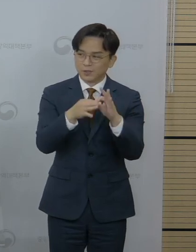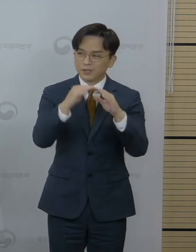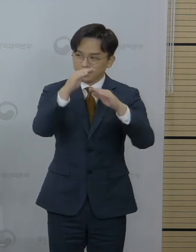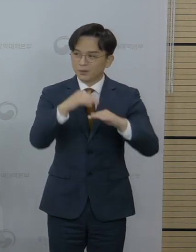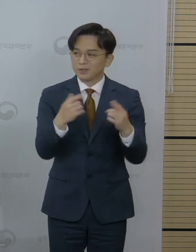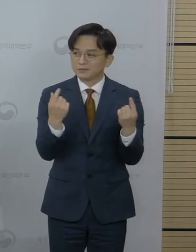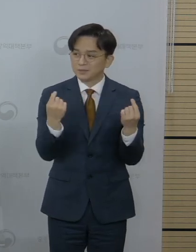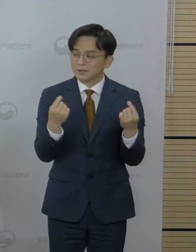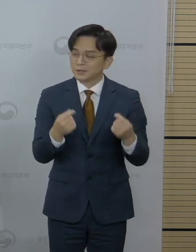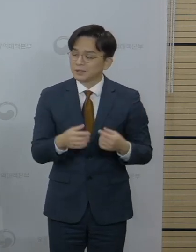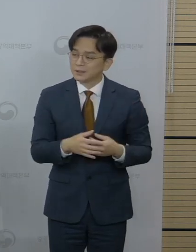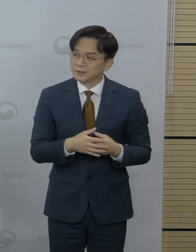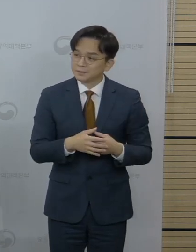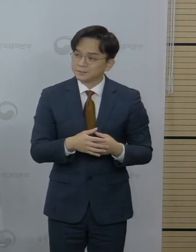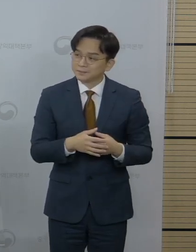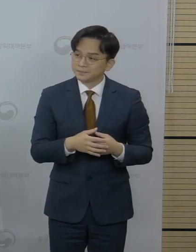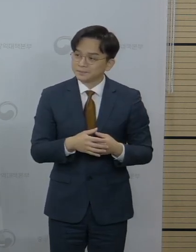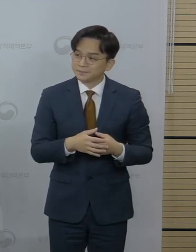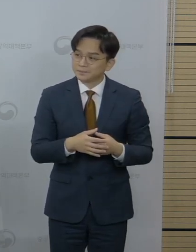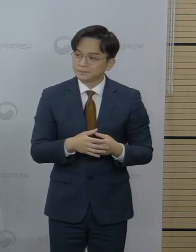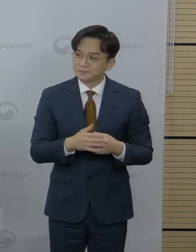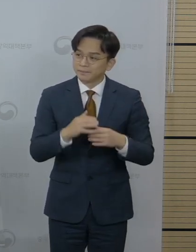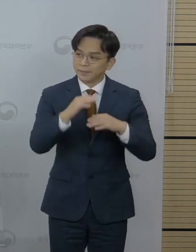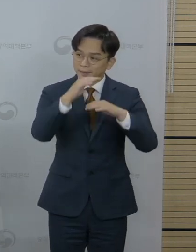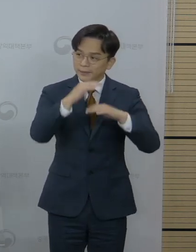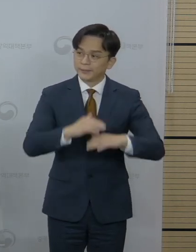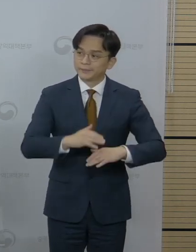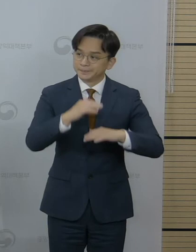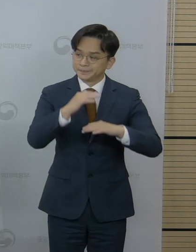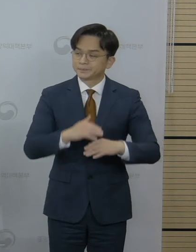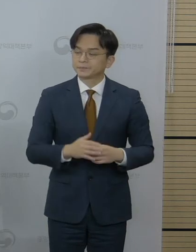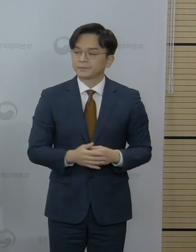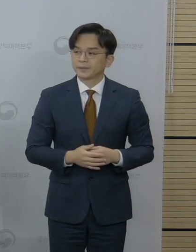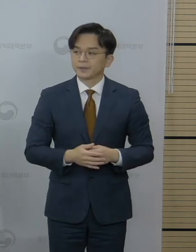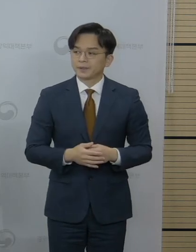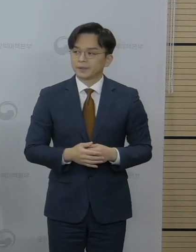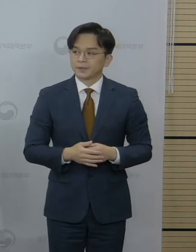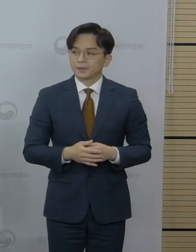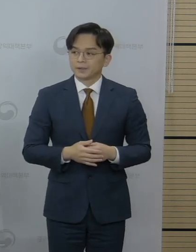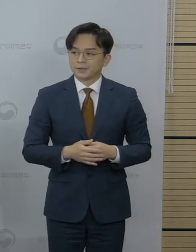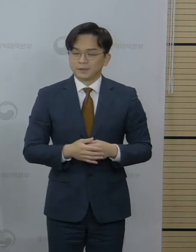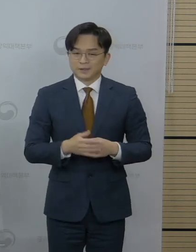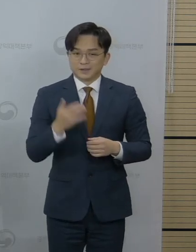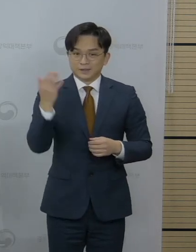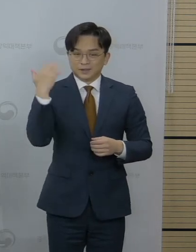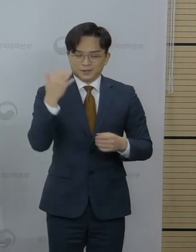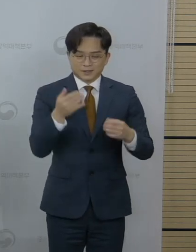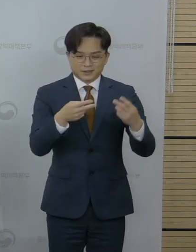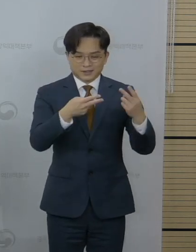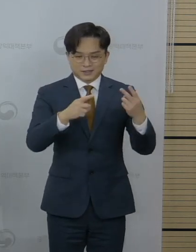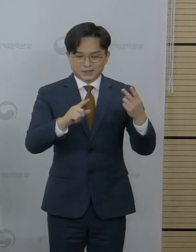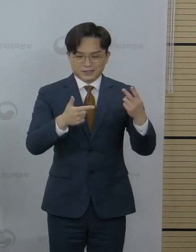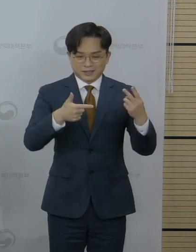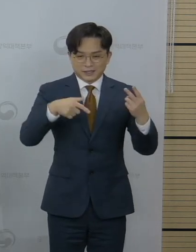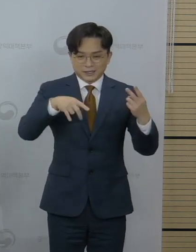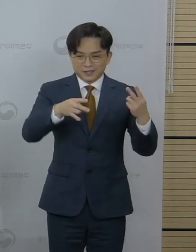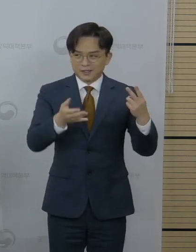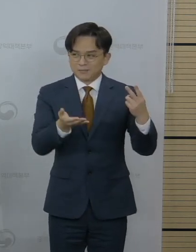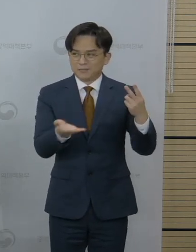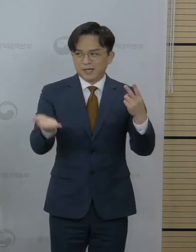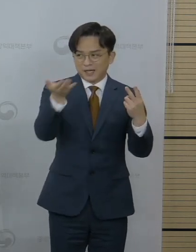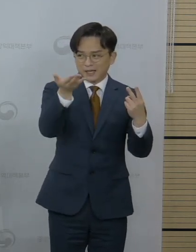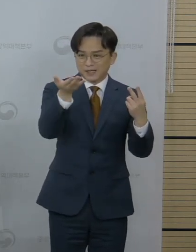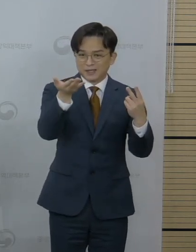같습니다. 조선일보 정서구 기자님 질문 주셨습니다. 2단계 조치가 시행되는